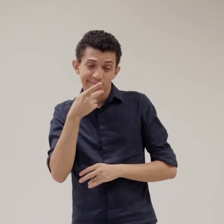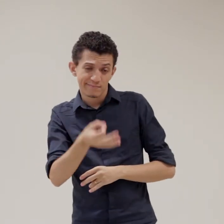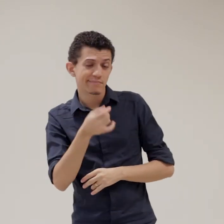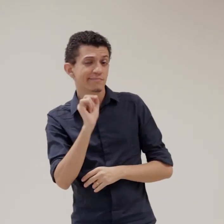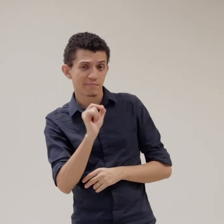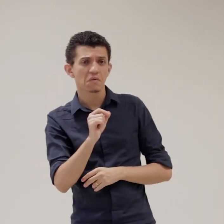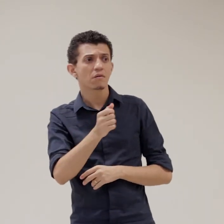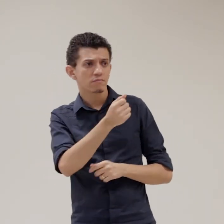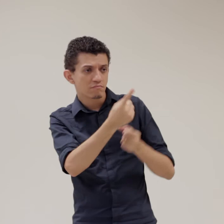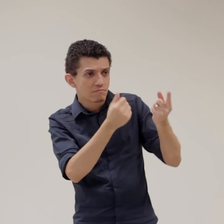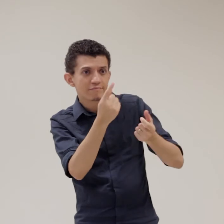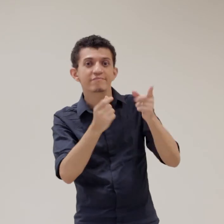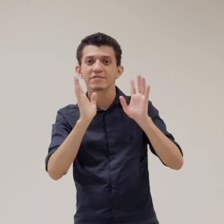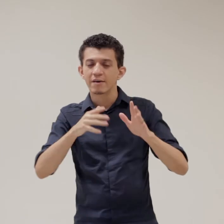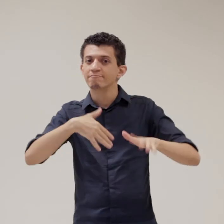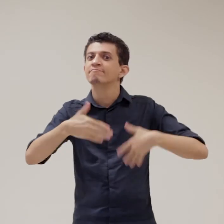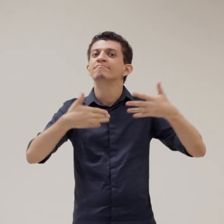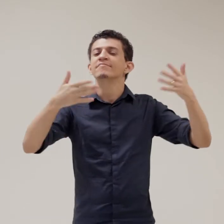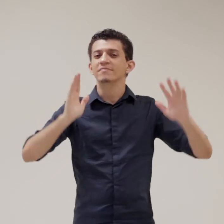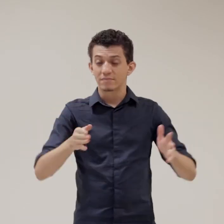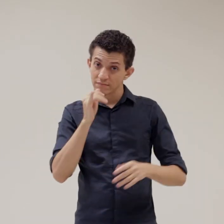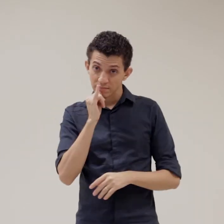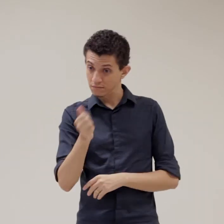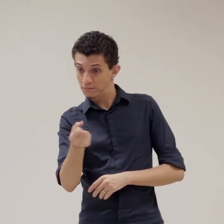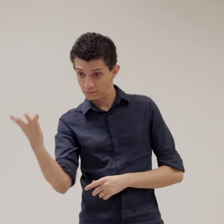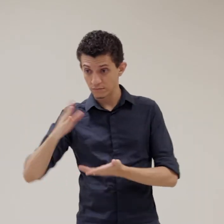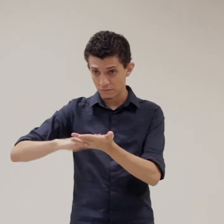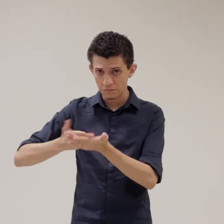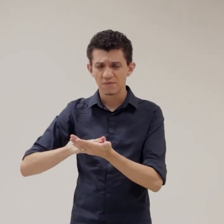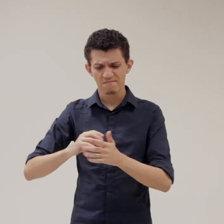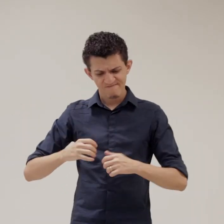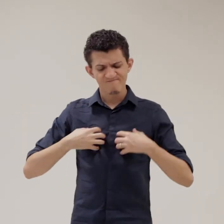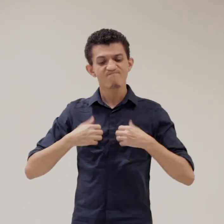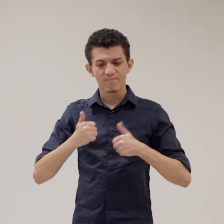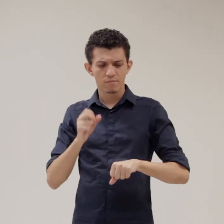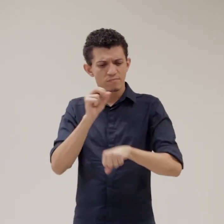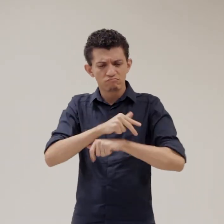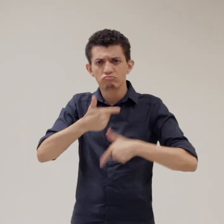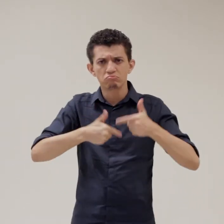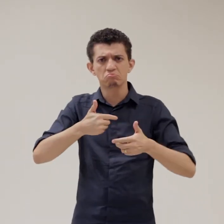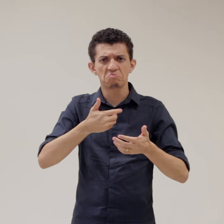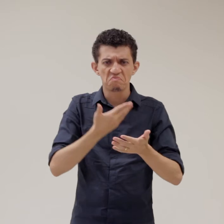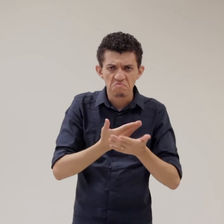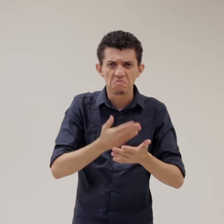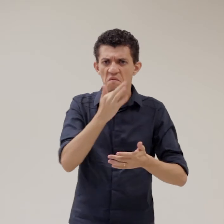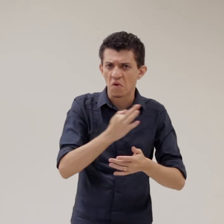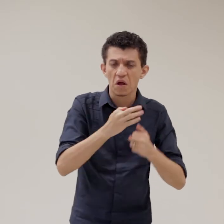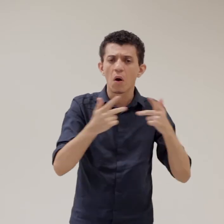boa. Apesar das grandes lacunas e dificuldades que os ministérios evangelísticos voltados às pessoas surdas enfrentam, em